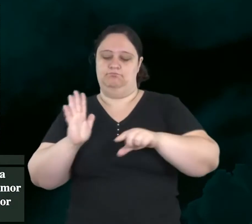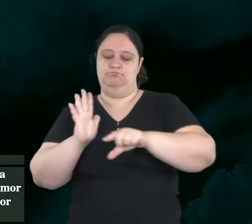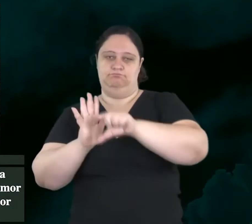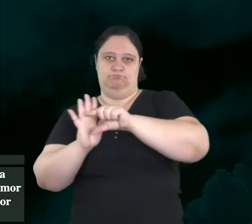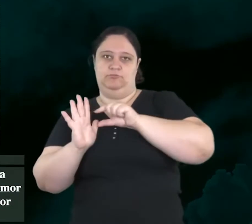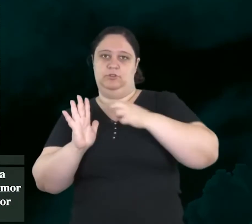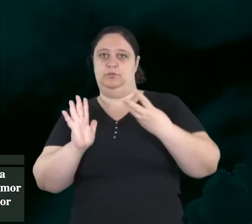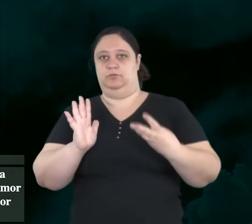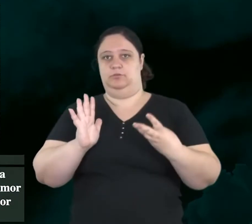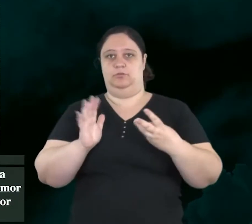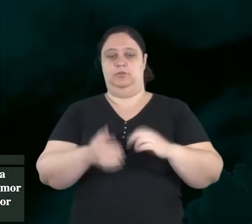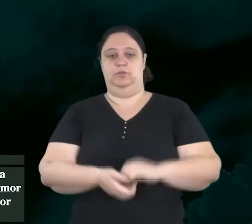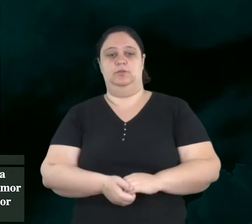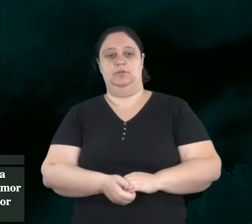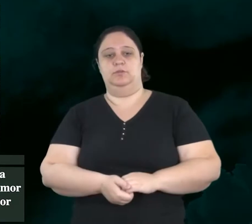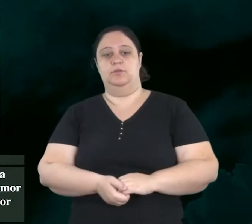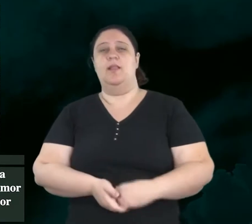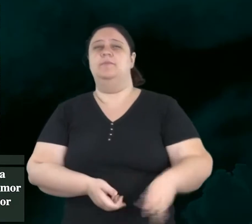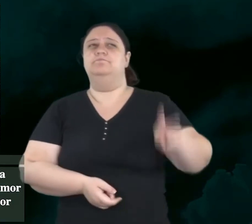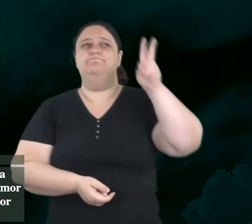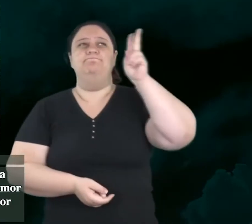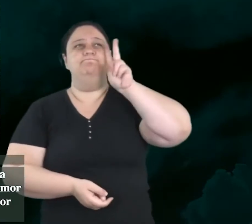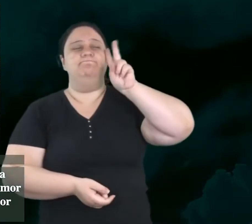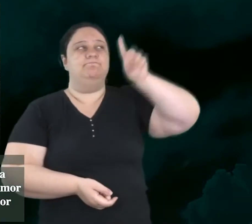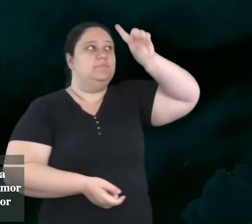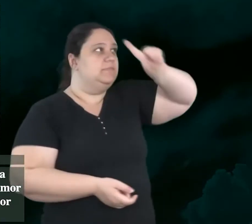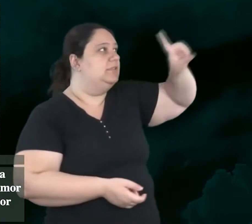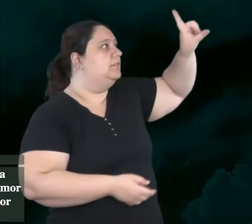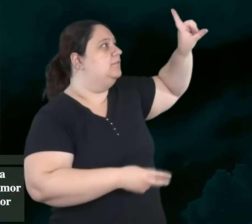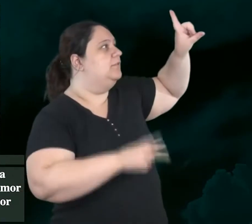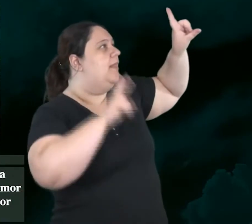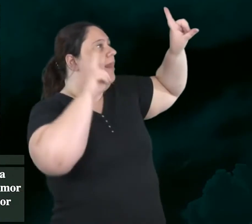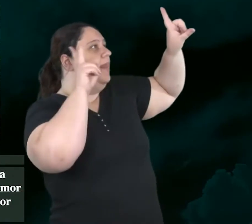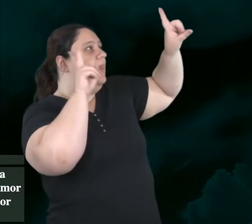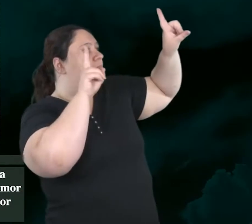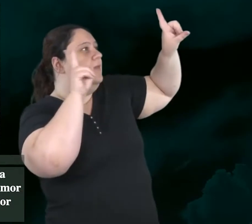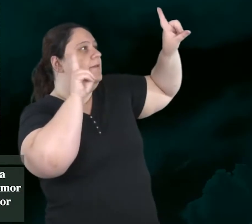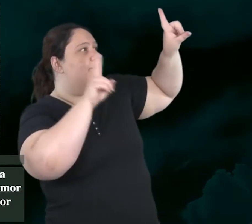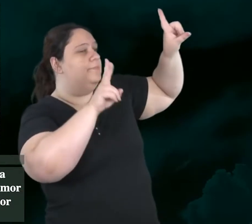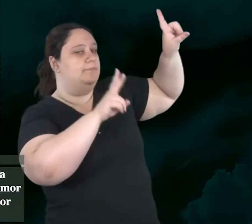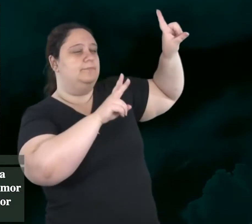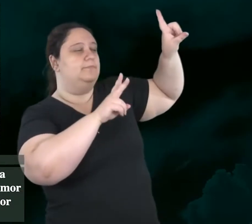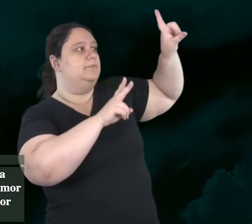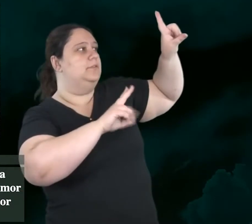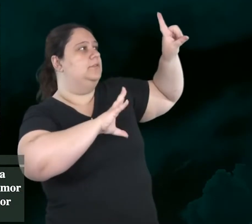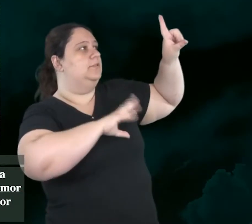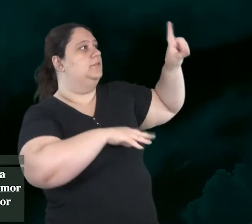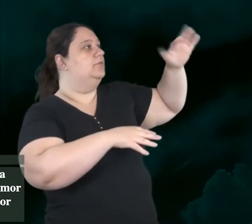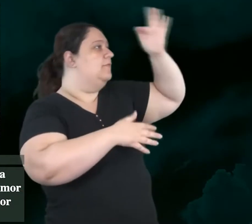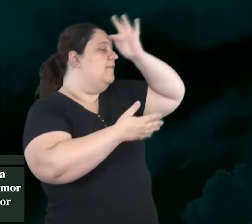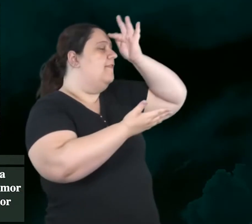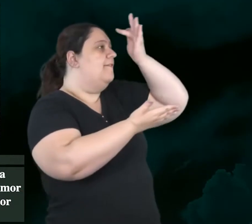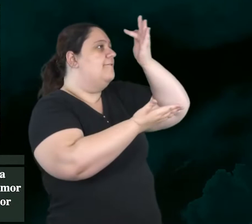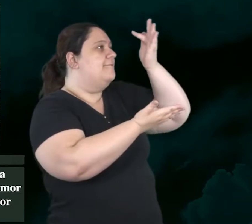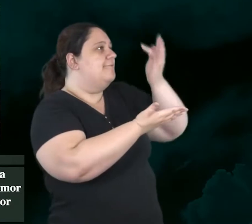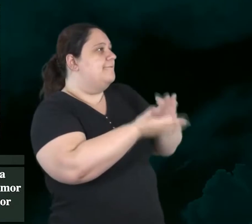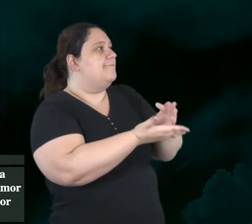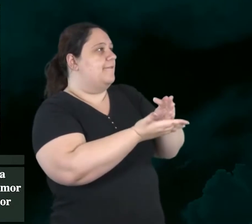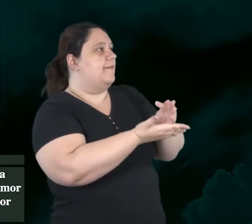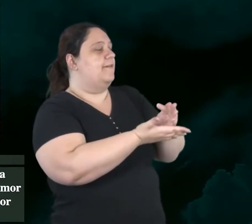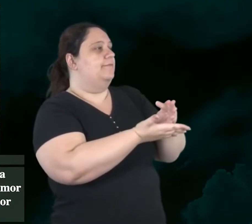recordando-nos diante do nosso Deus e Pai da operosidade da vossa fé.